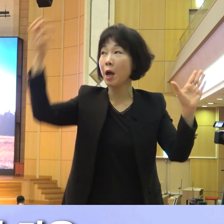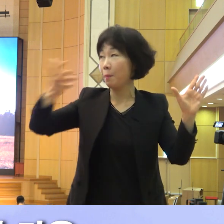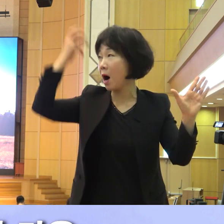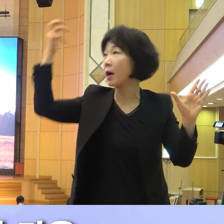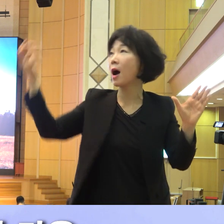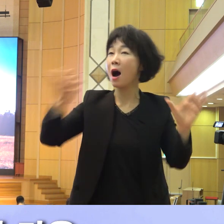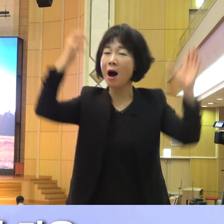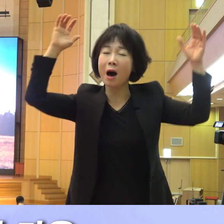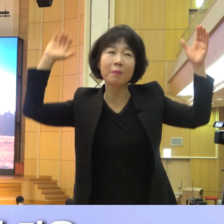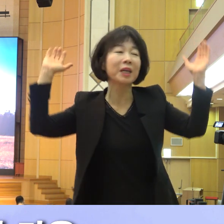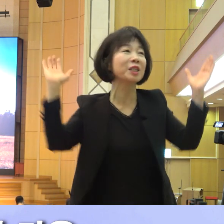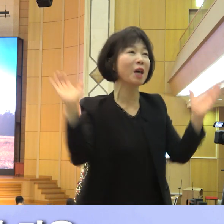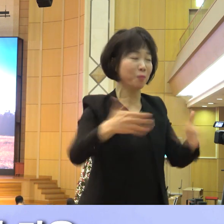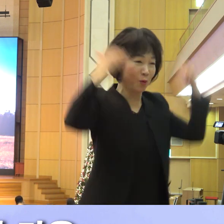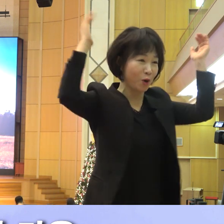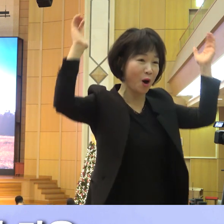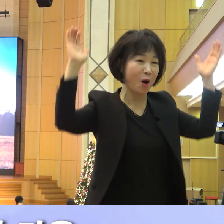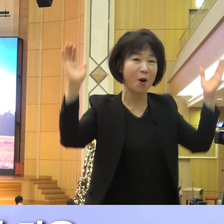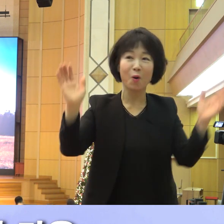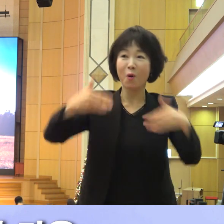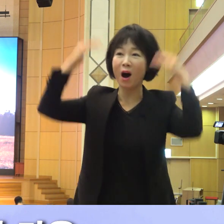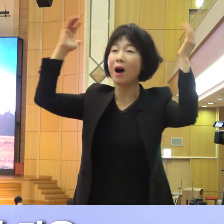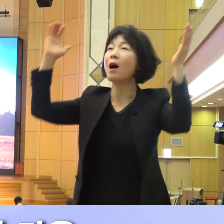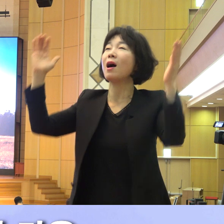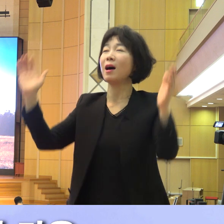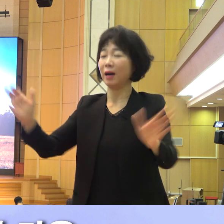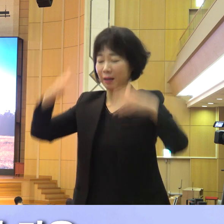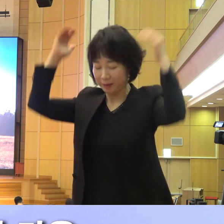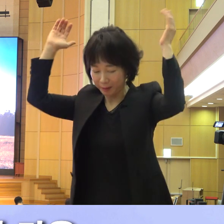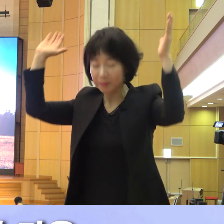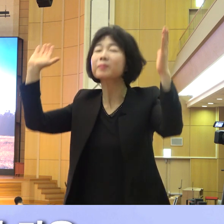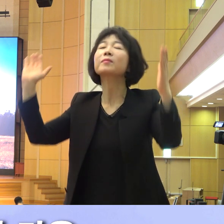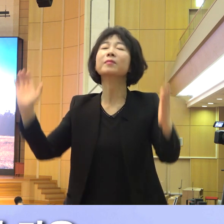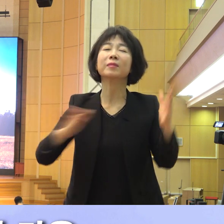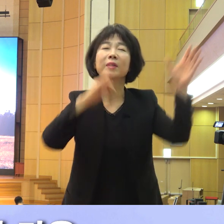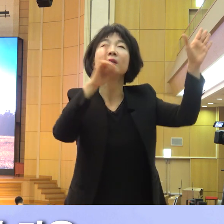성령의 바람 이제 불어와.